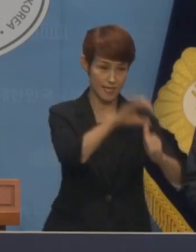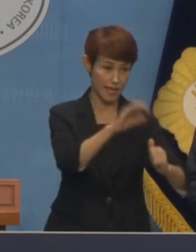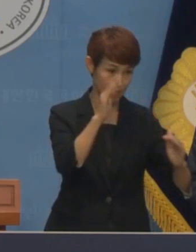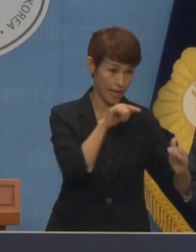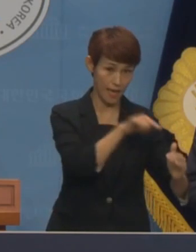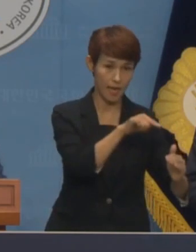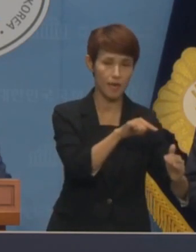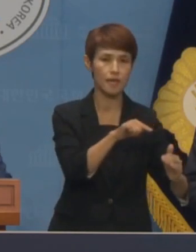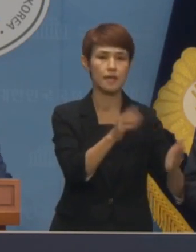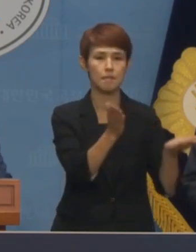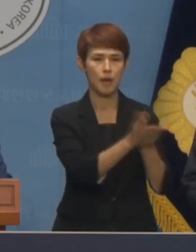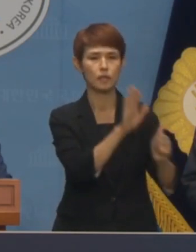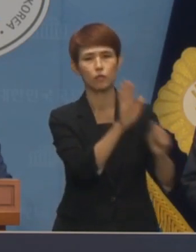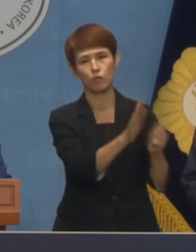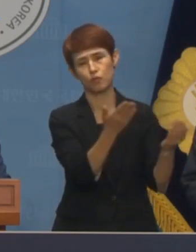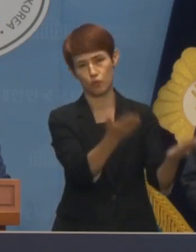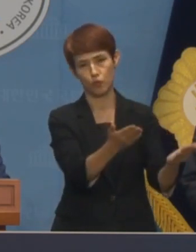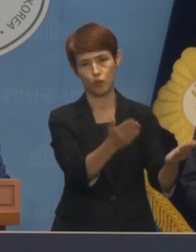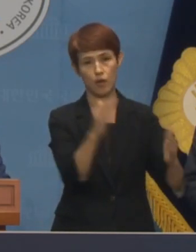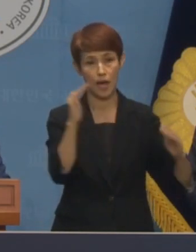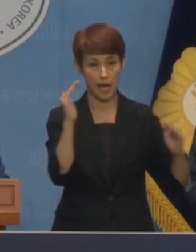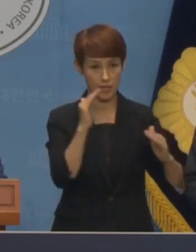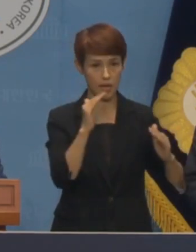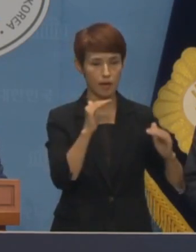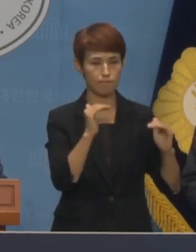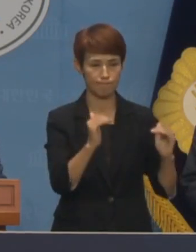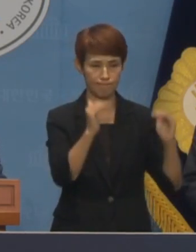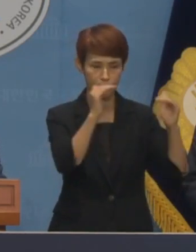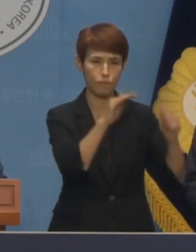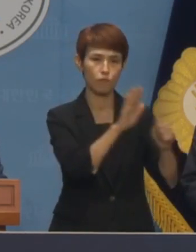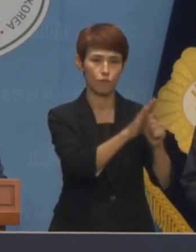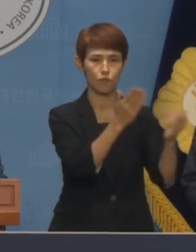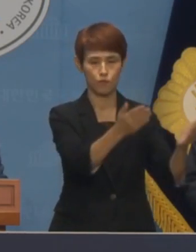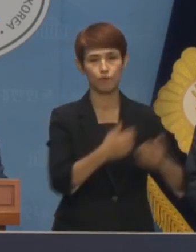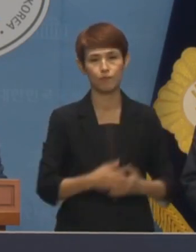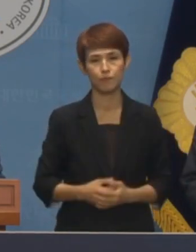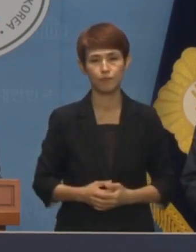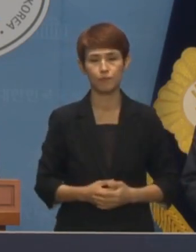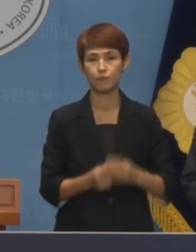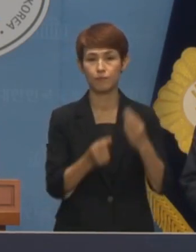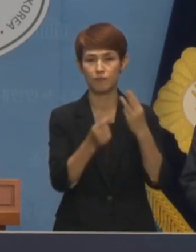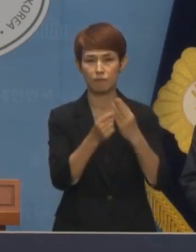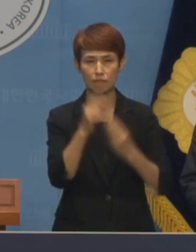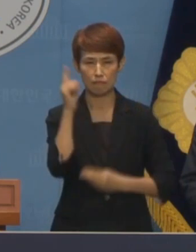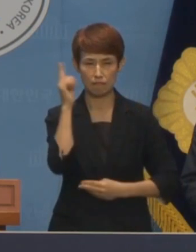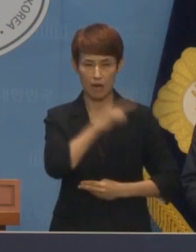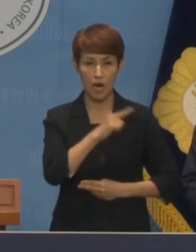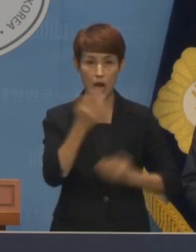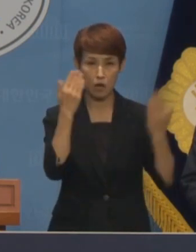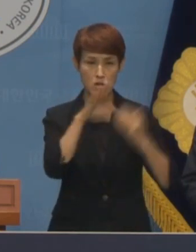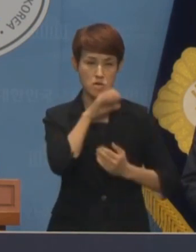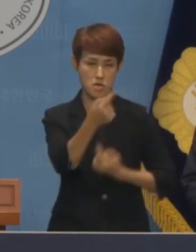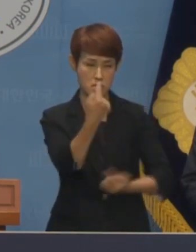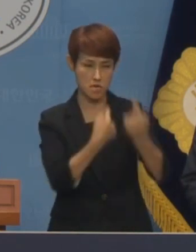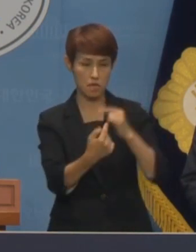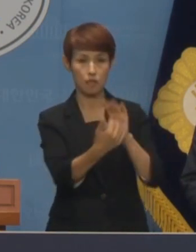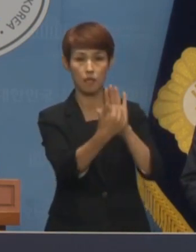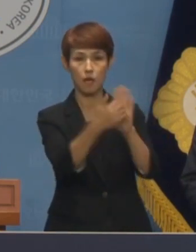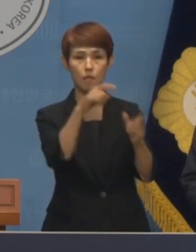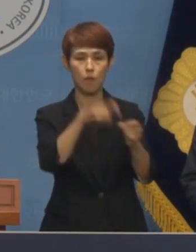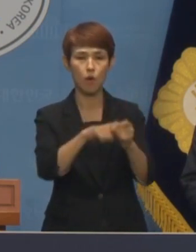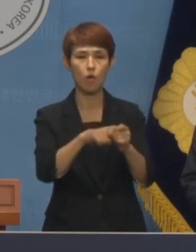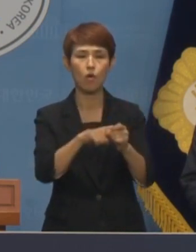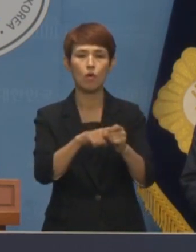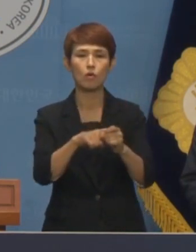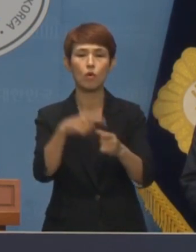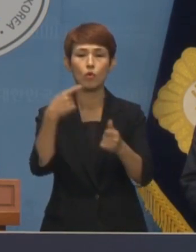학생에게도 적합한 지원을 하여 학생의 성장을 돕도록 하였습니다. 셋째, 악성 학교 민원에 대응하기 위한